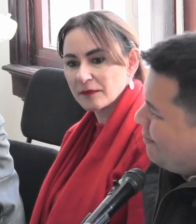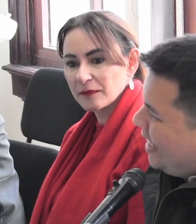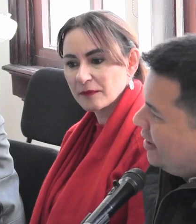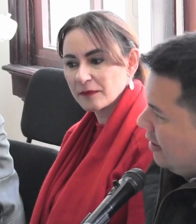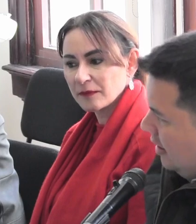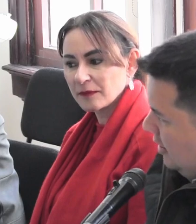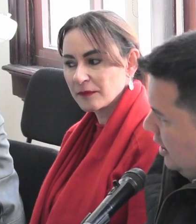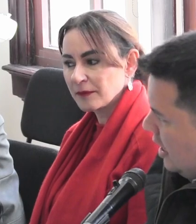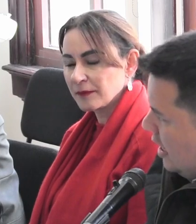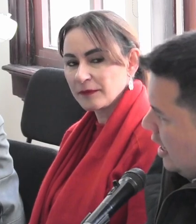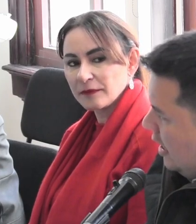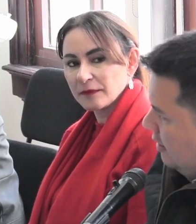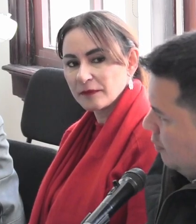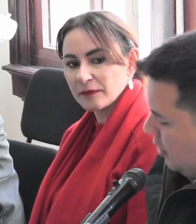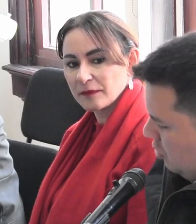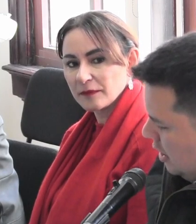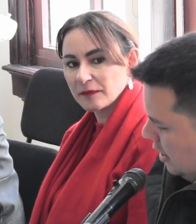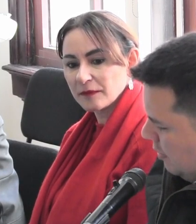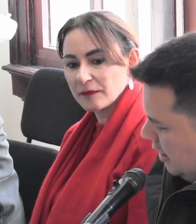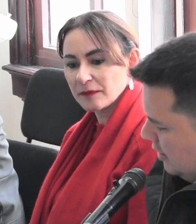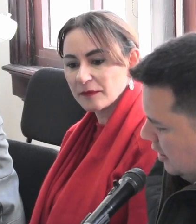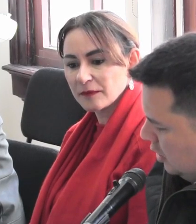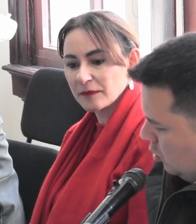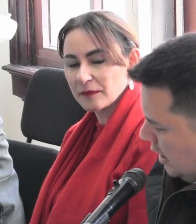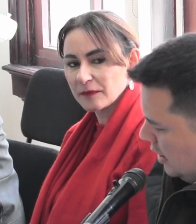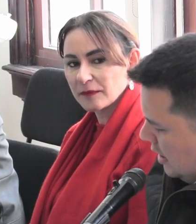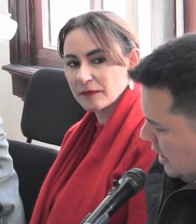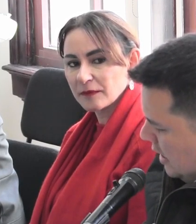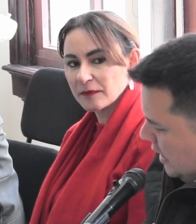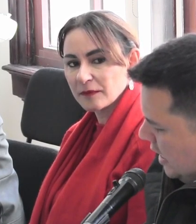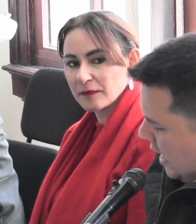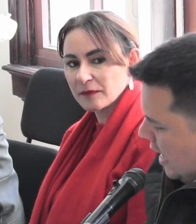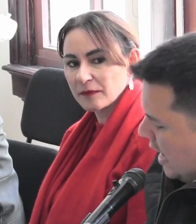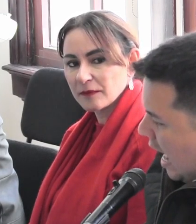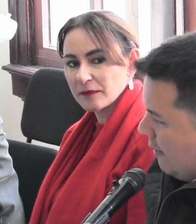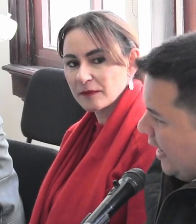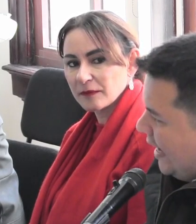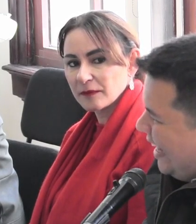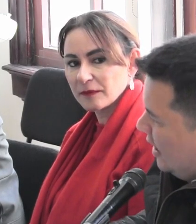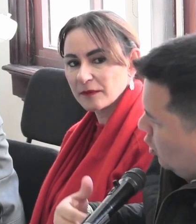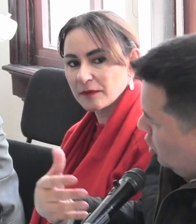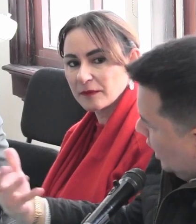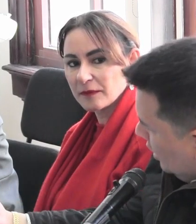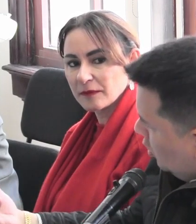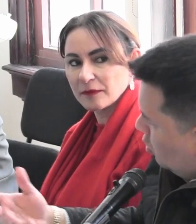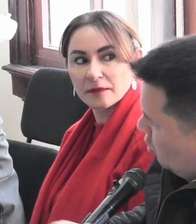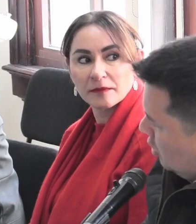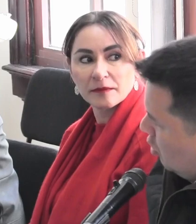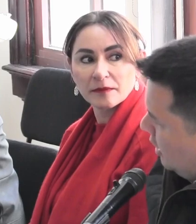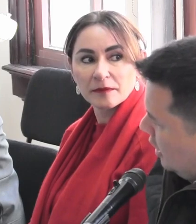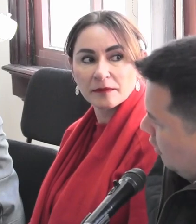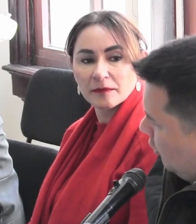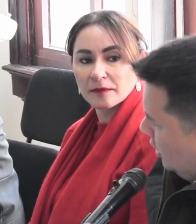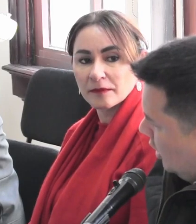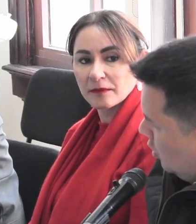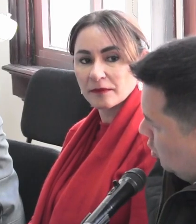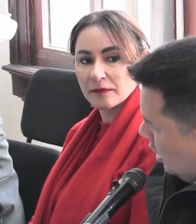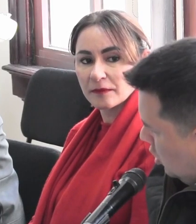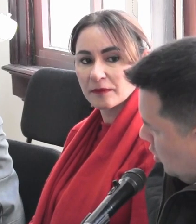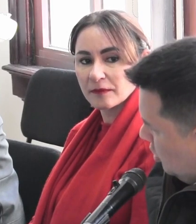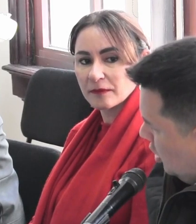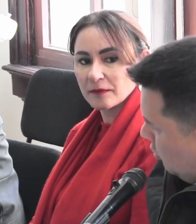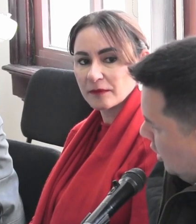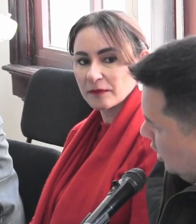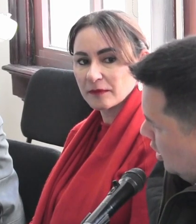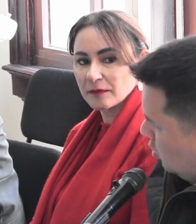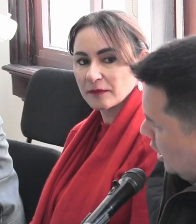¿qué herramientas le diría a esta persona a quien vaya a ser la titular que habría que dotar, dado que usted comenta que falta ejecutar?